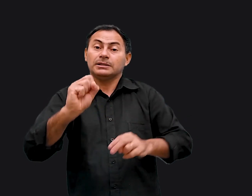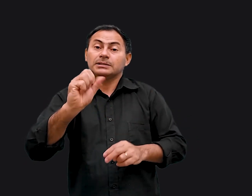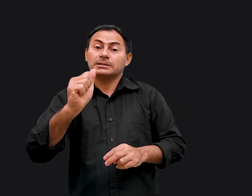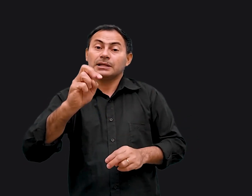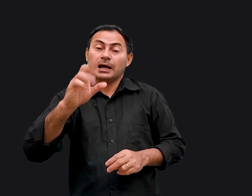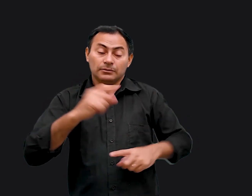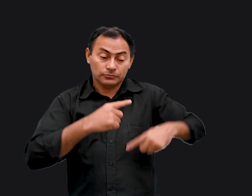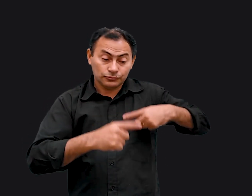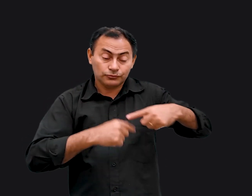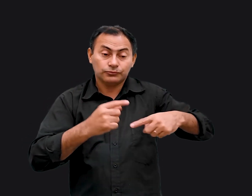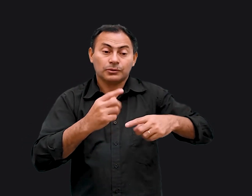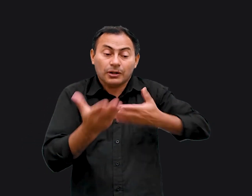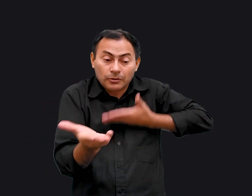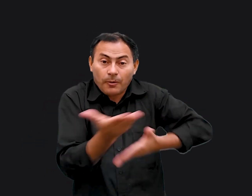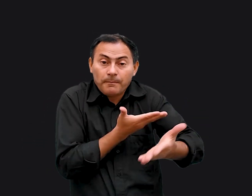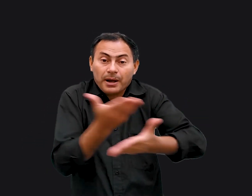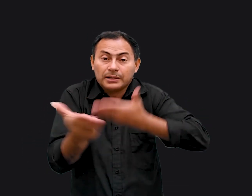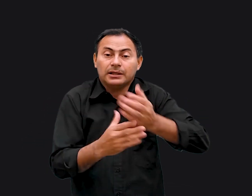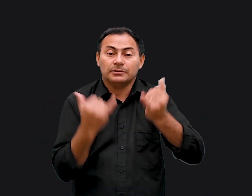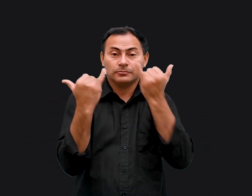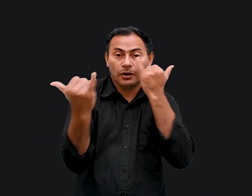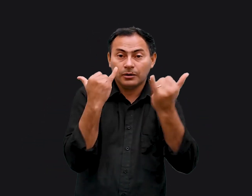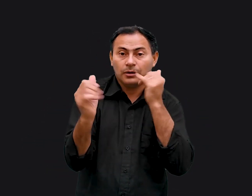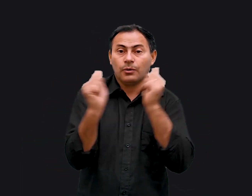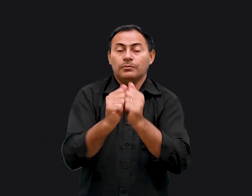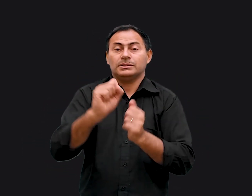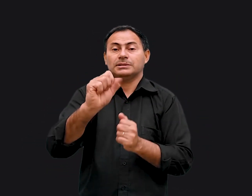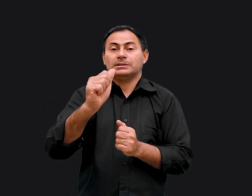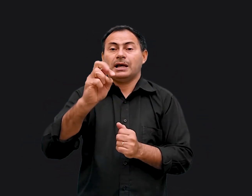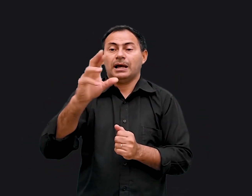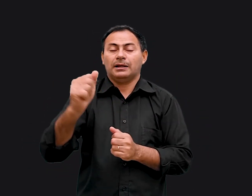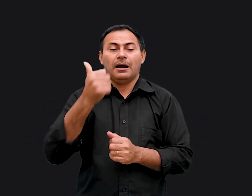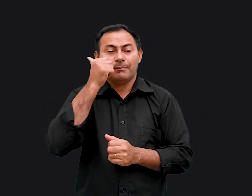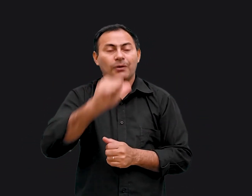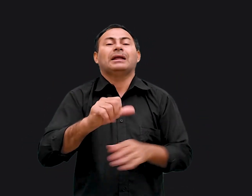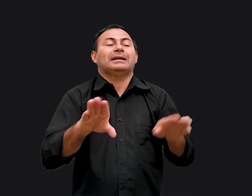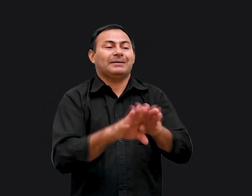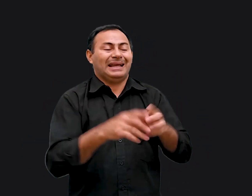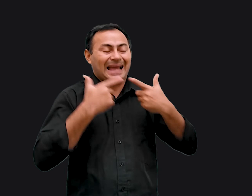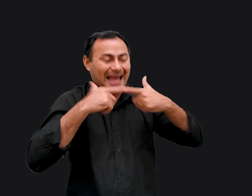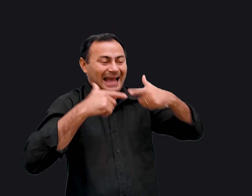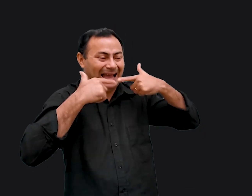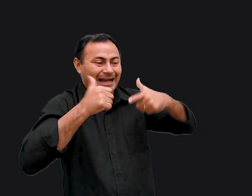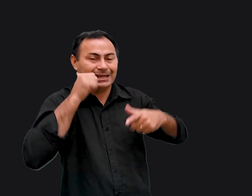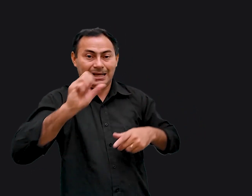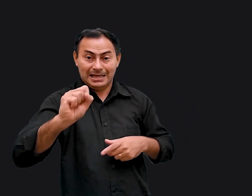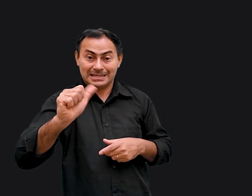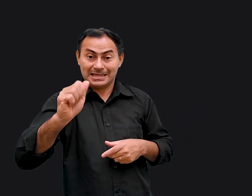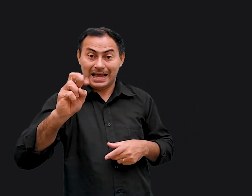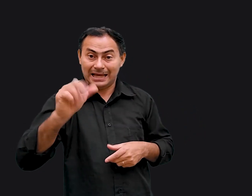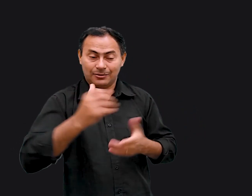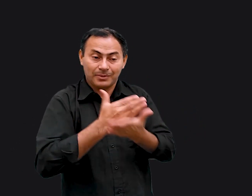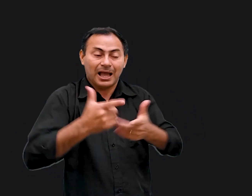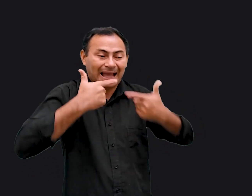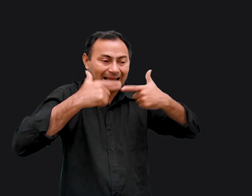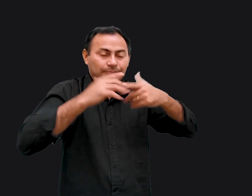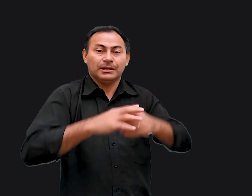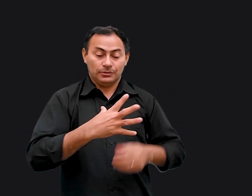de Sara. Quando ele compartilhou essa informação com Sara, ela também caiu na risada. Finalmente, um filho